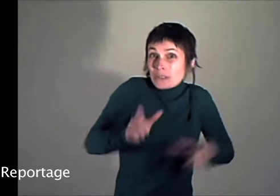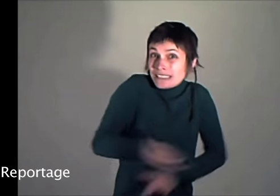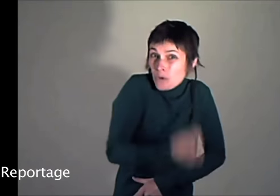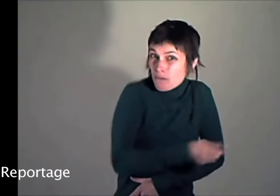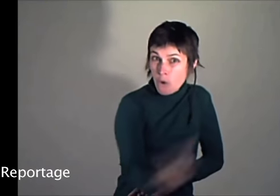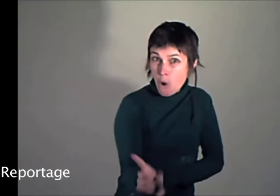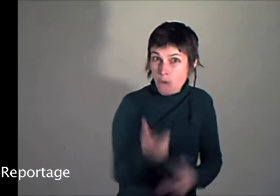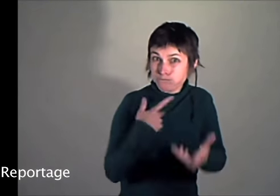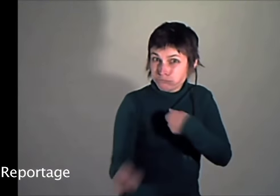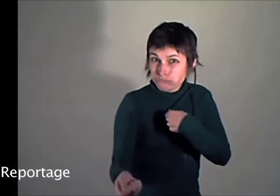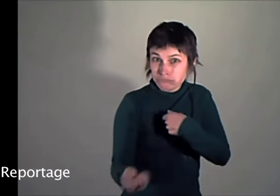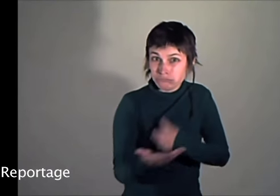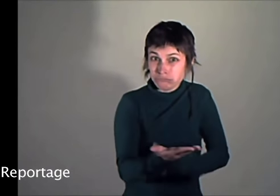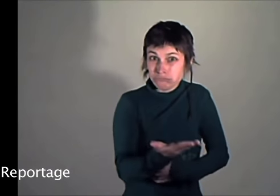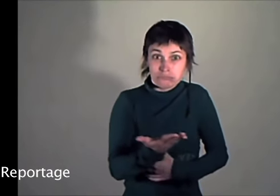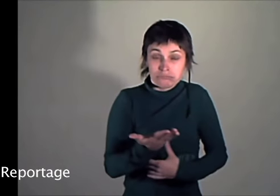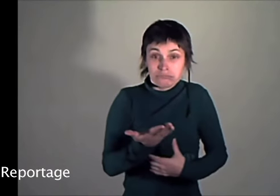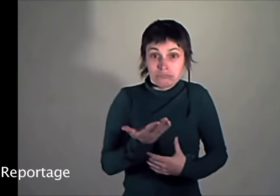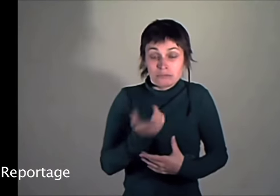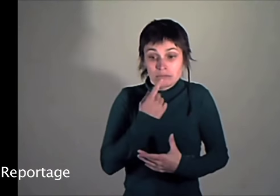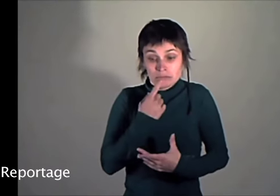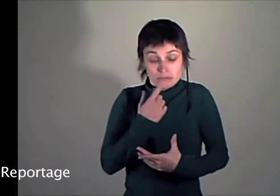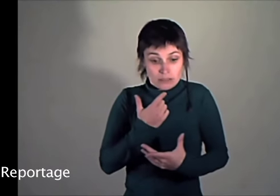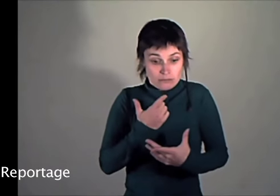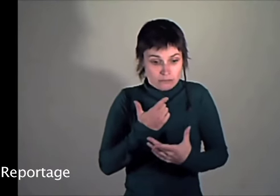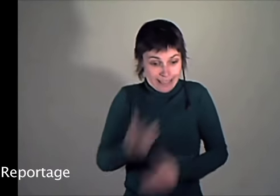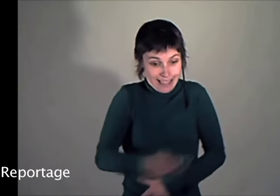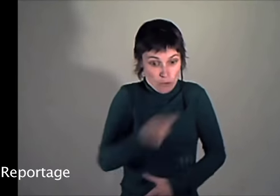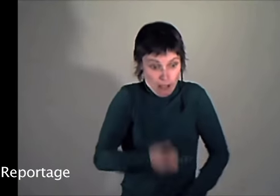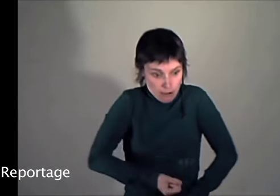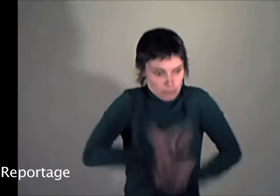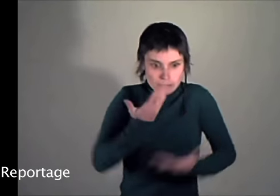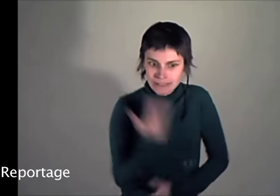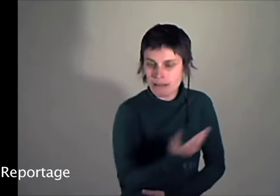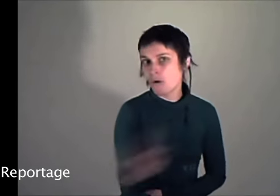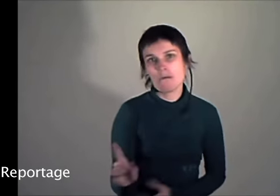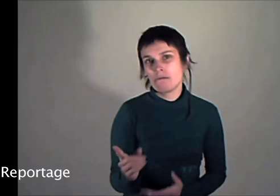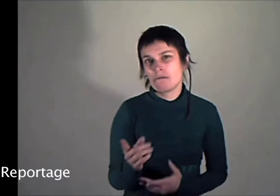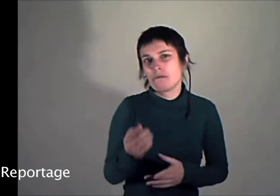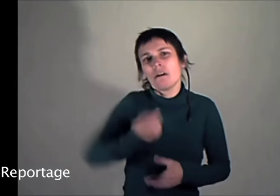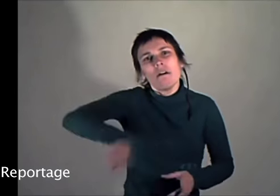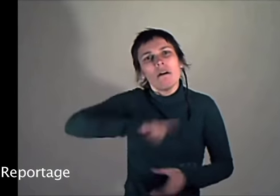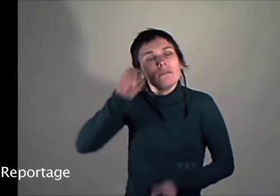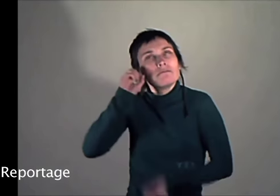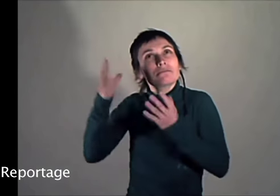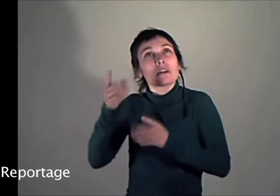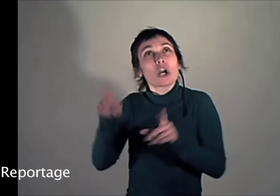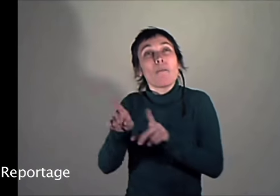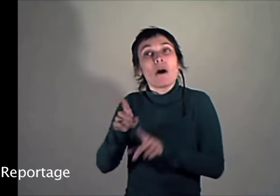c'est pas bon. Ils savent pas trop en fait. En fait, ils s'expriment dans une langue qui n'est pas naturelle pour eux.